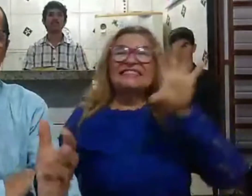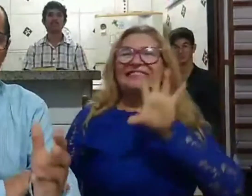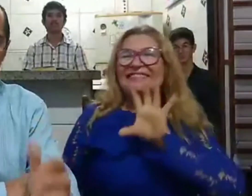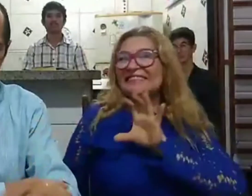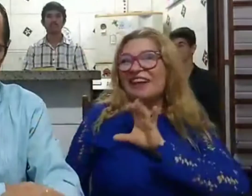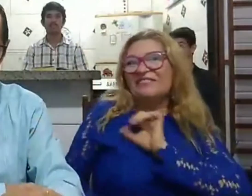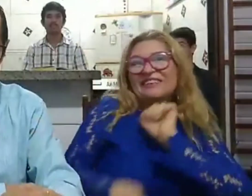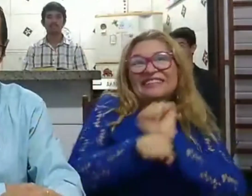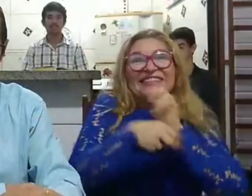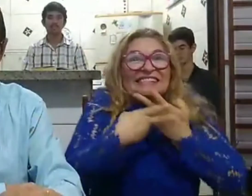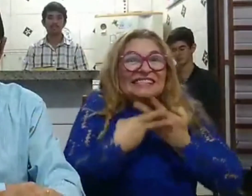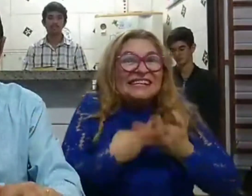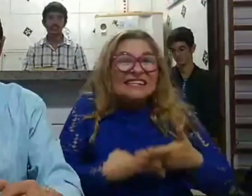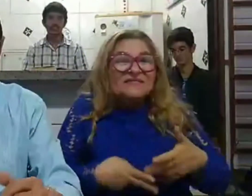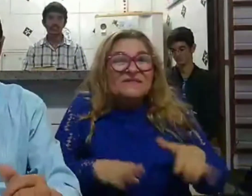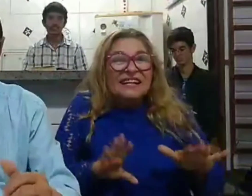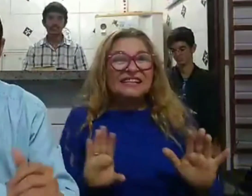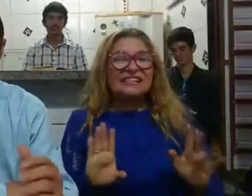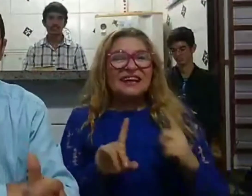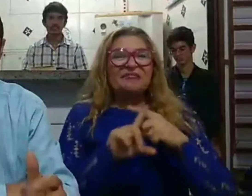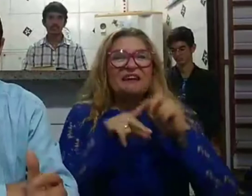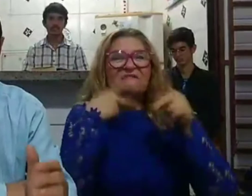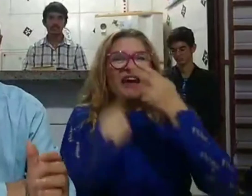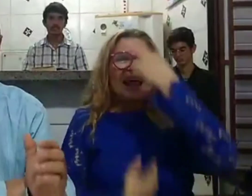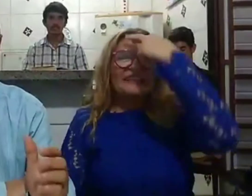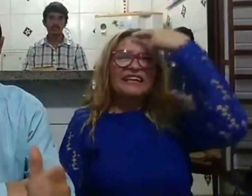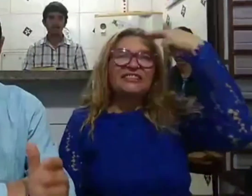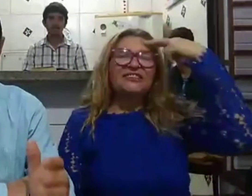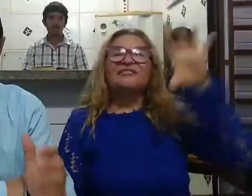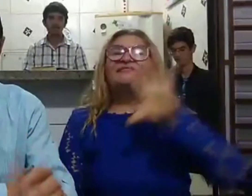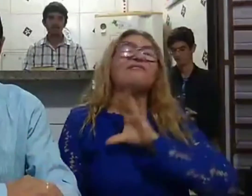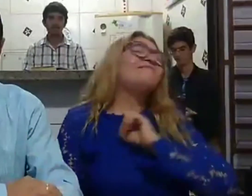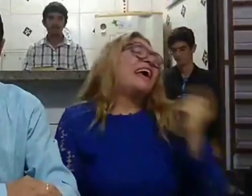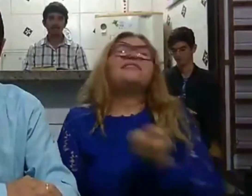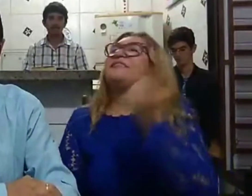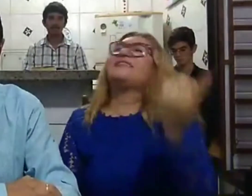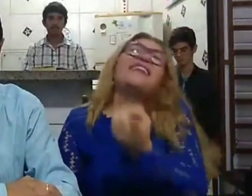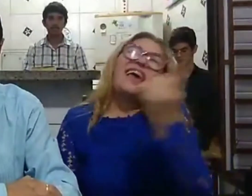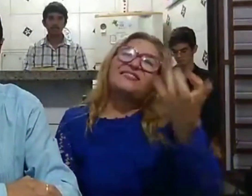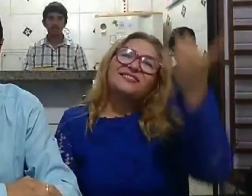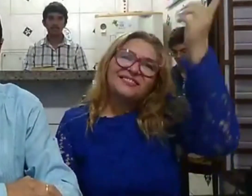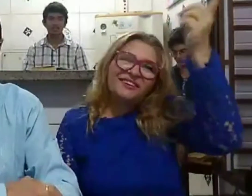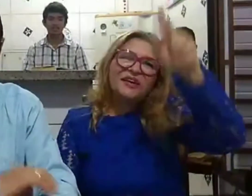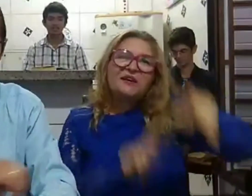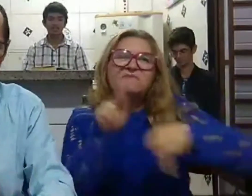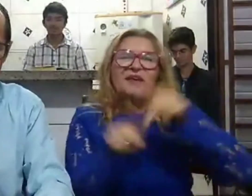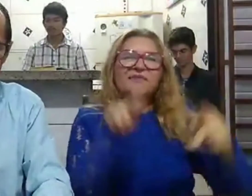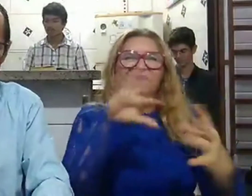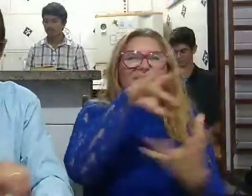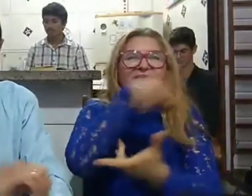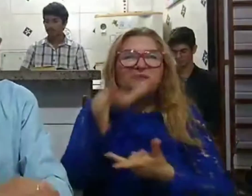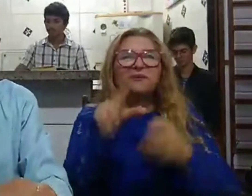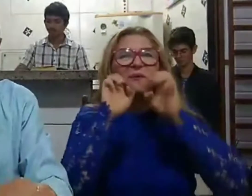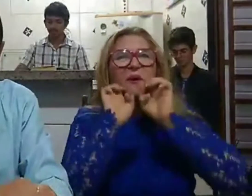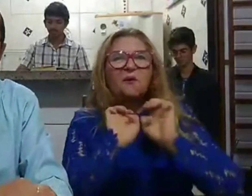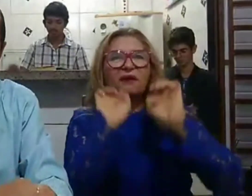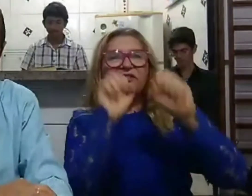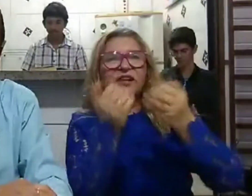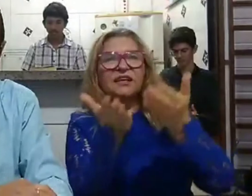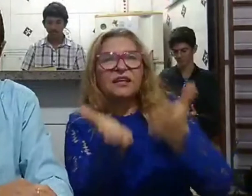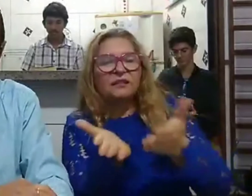de esperança, porque trata-se da história do amor eterno de Deus para com os homens, o Evangelho que dá vida